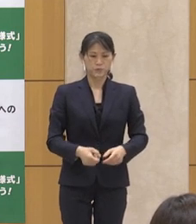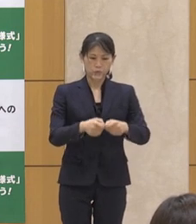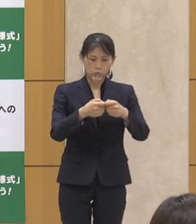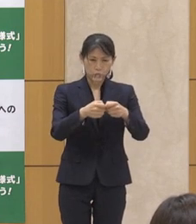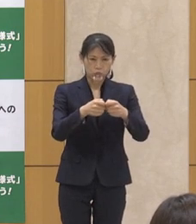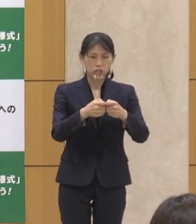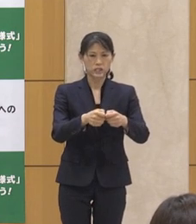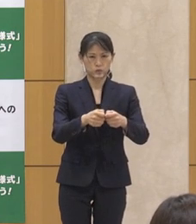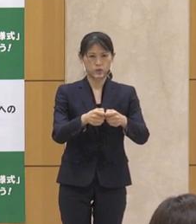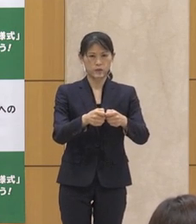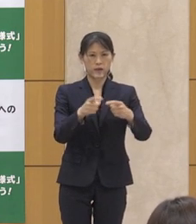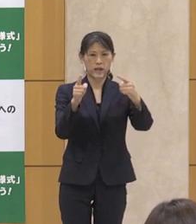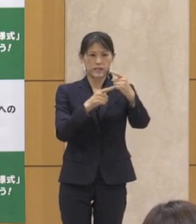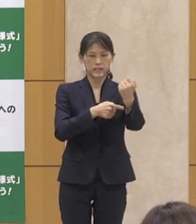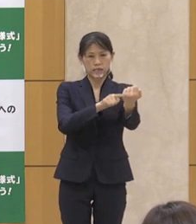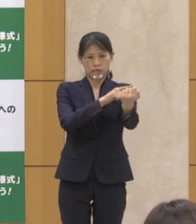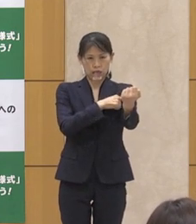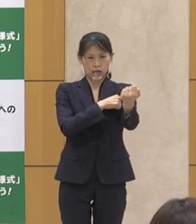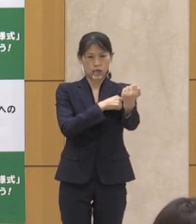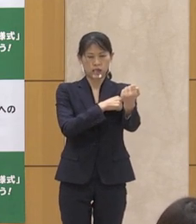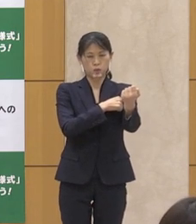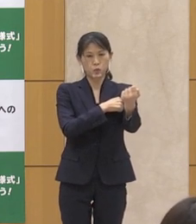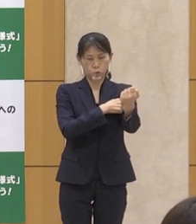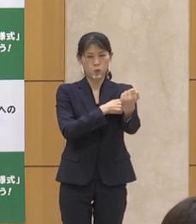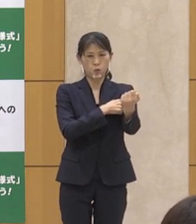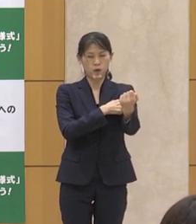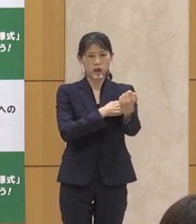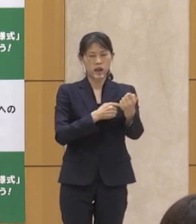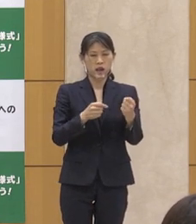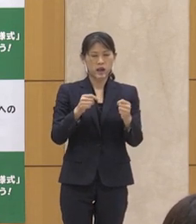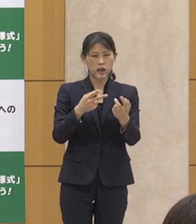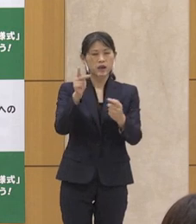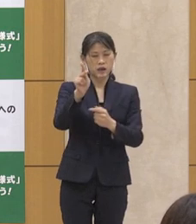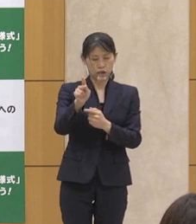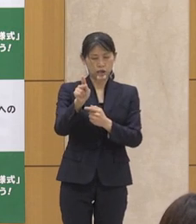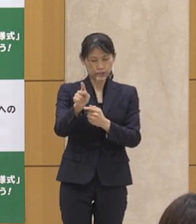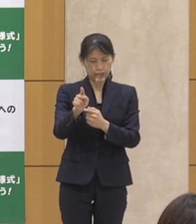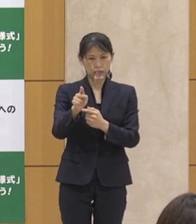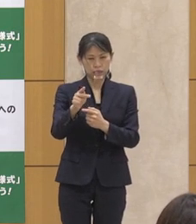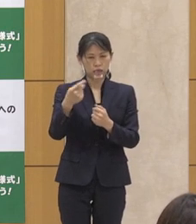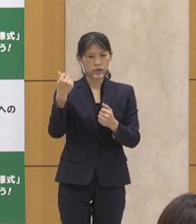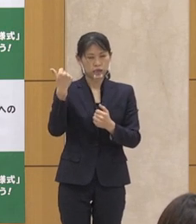ましては人権動画政策課の方にお聞きいただければと思います。